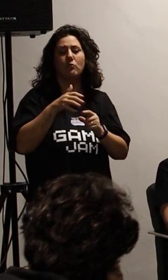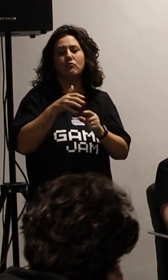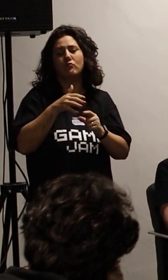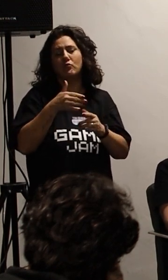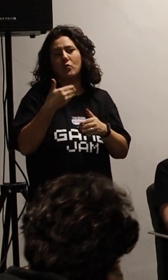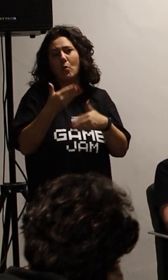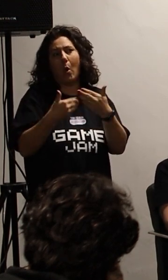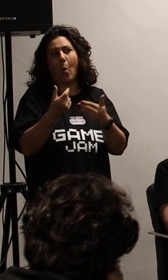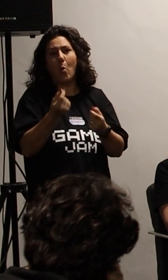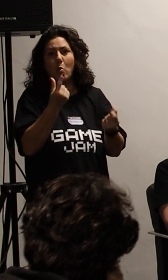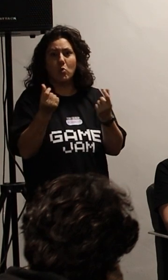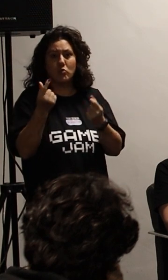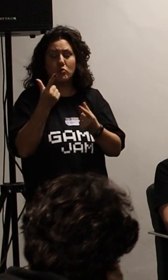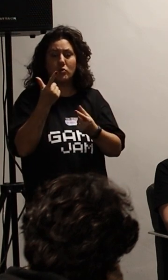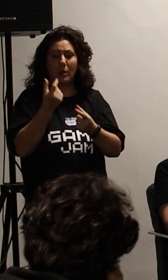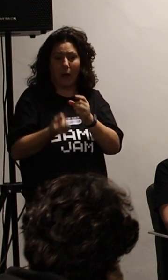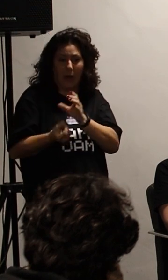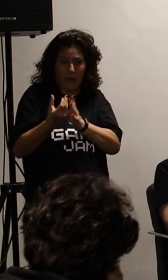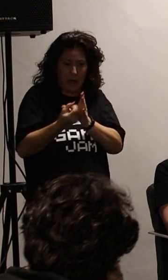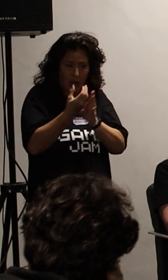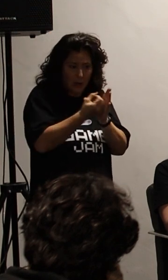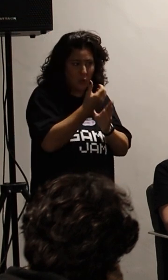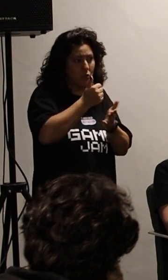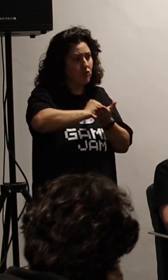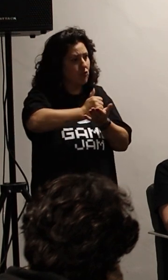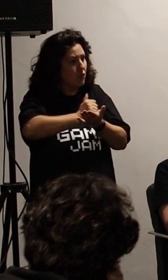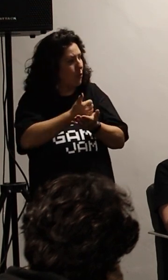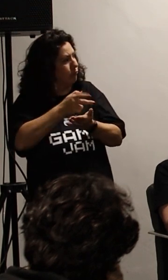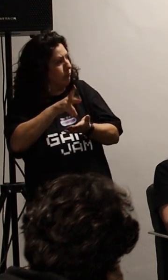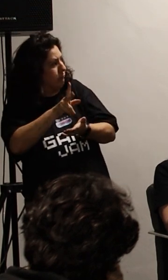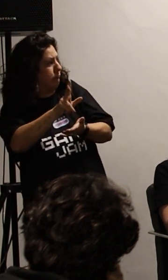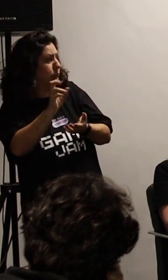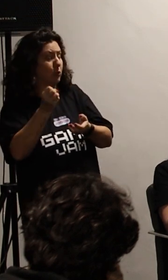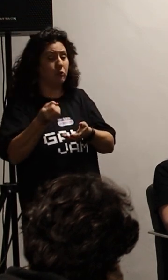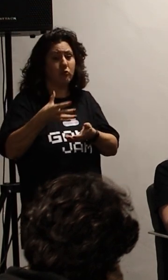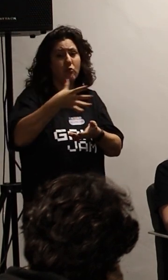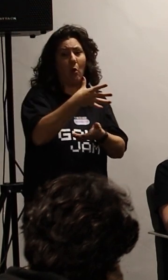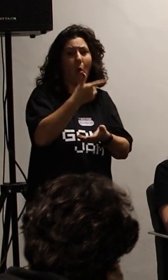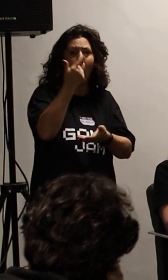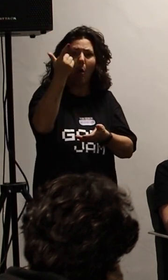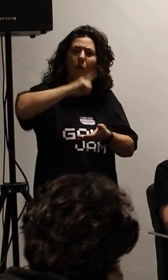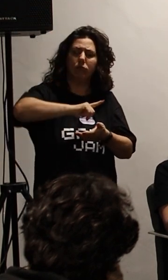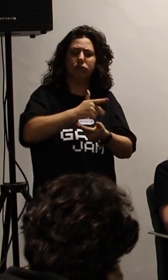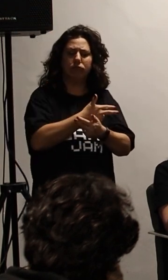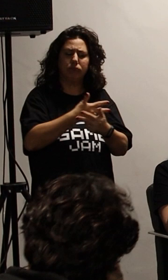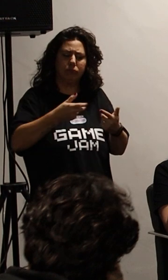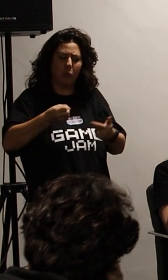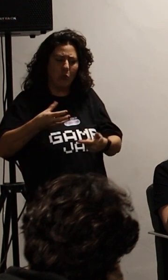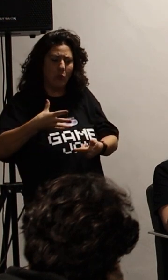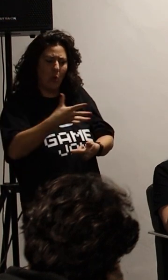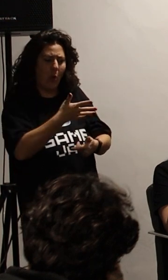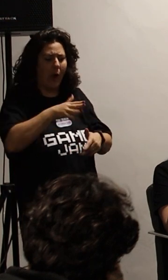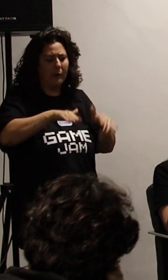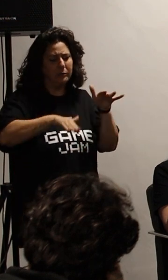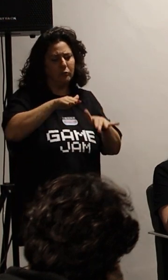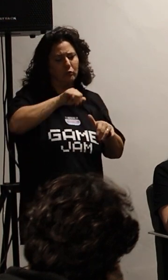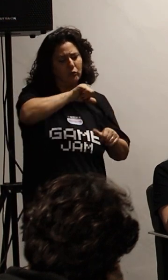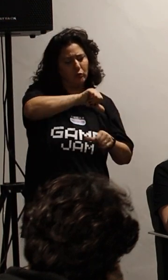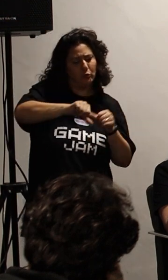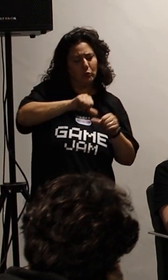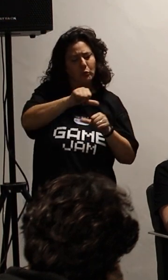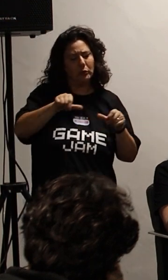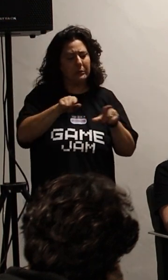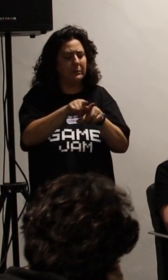que eu citei, eles são constantemente atualizados, ganham novas versões. Às vezes mudam, às